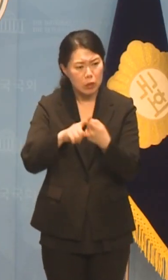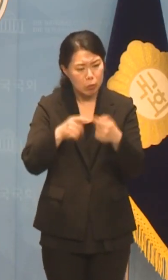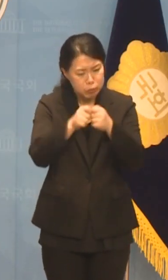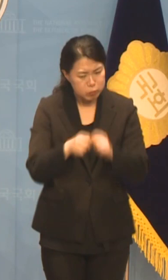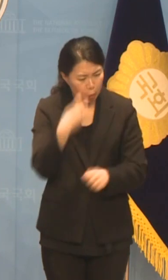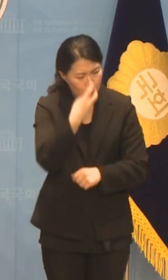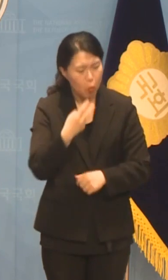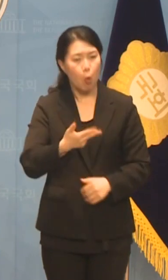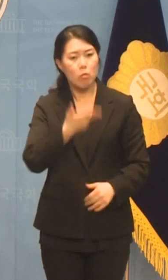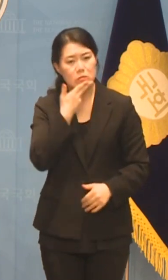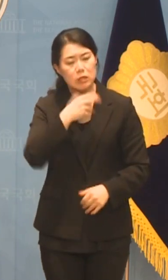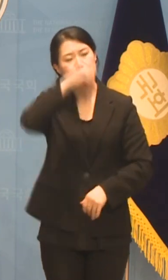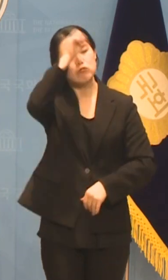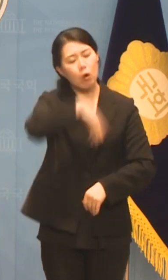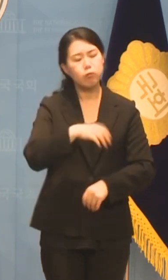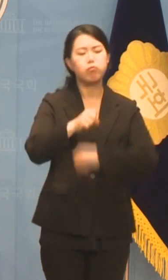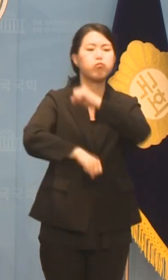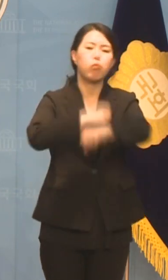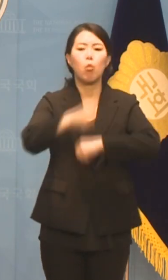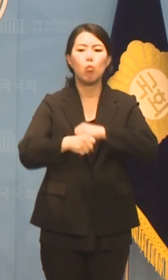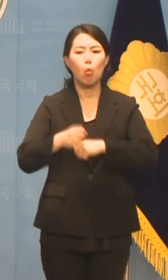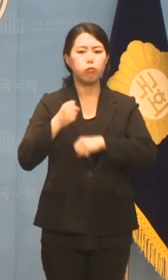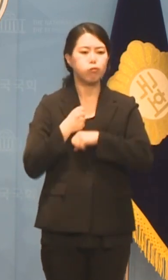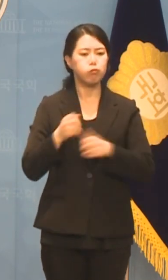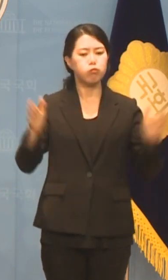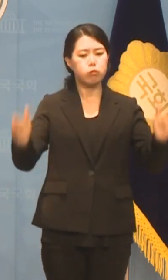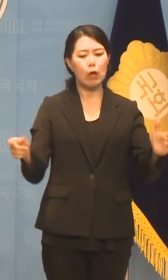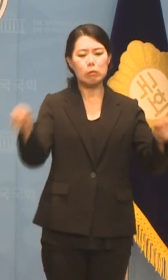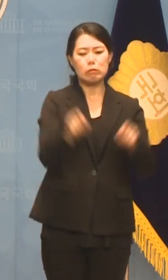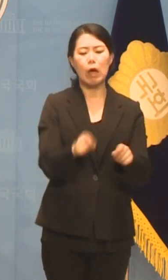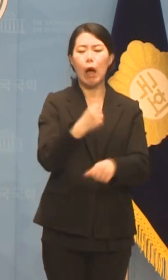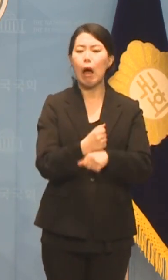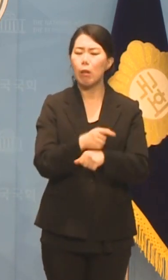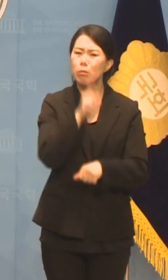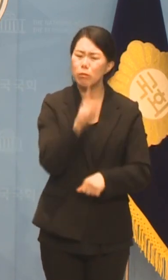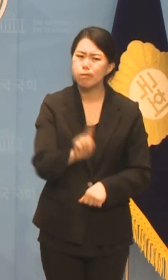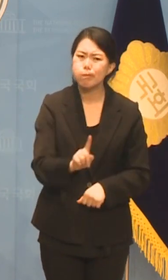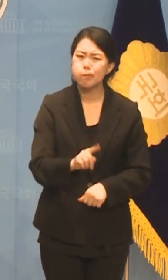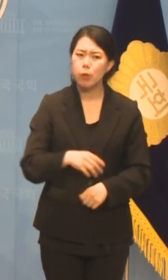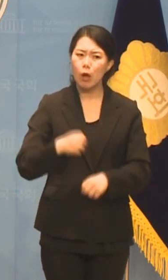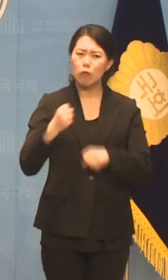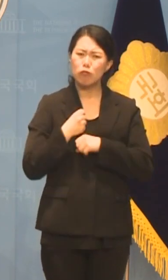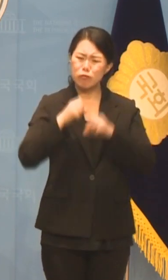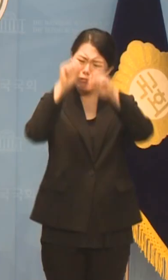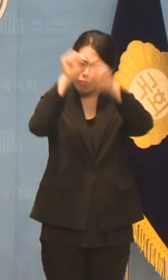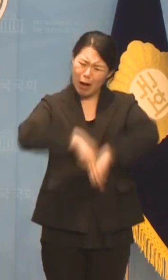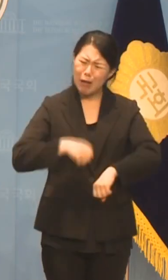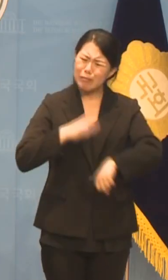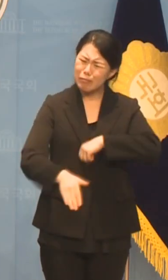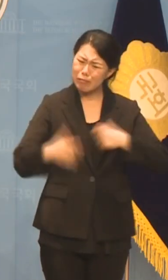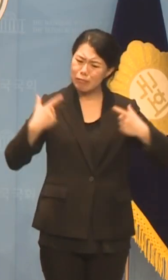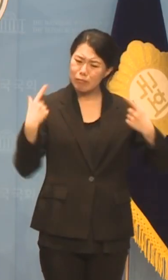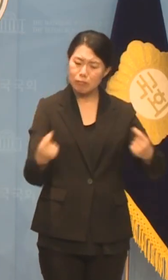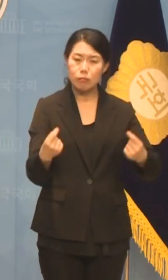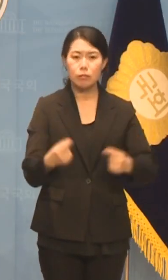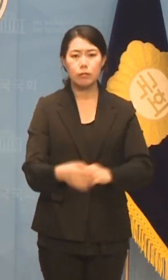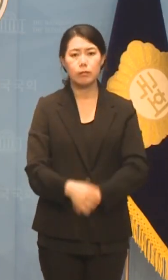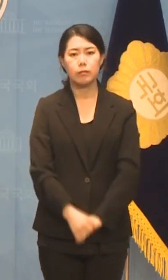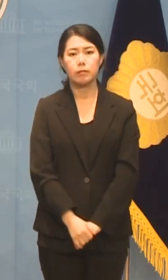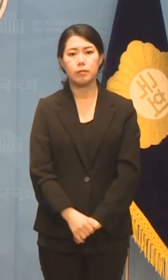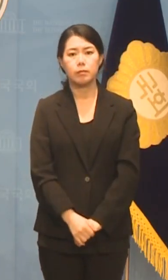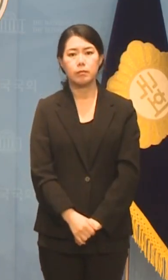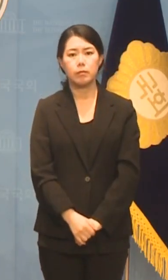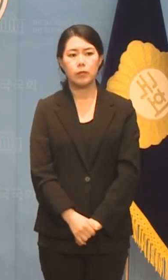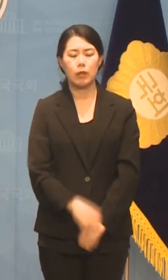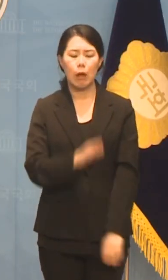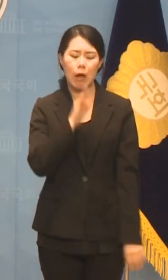막무가내로 병 복무 기간을 더 줄이자는 것은 군을 아예 망치려 작정하신 것이